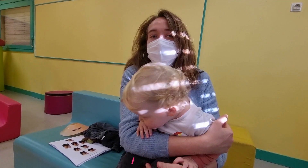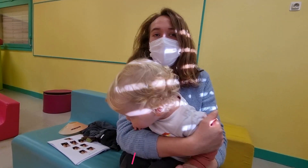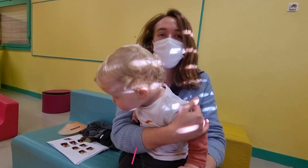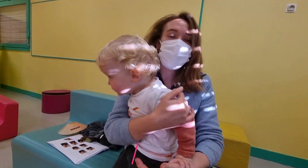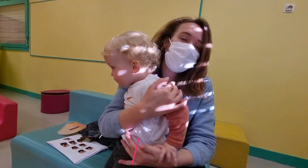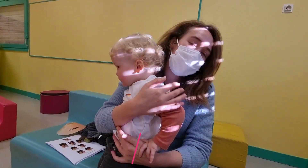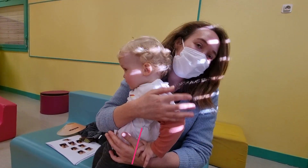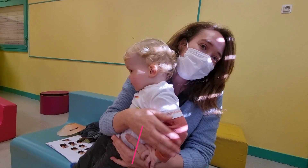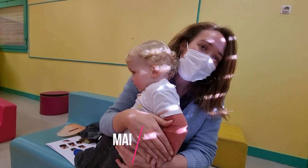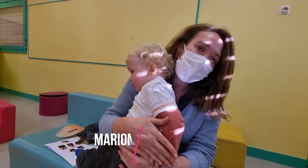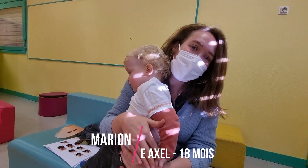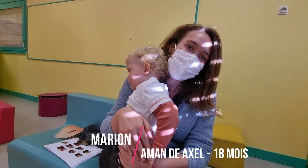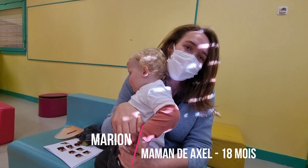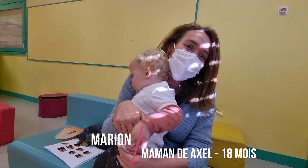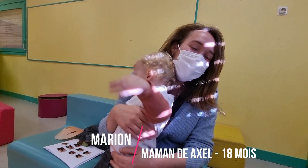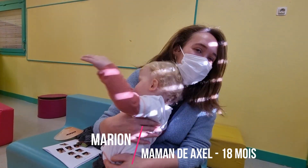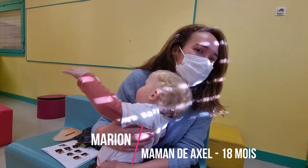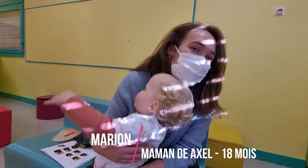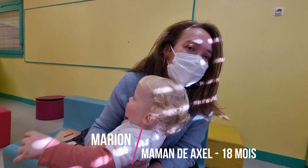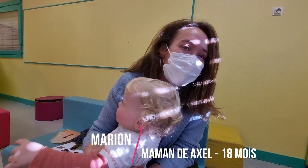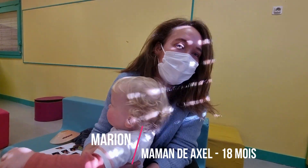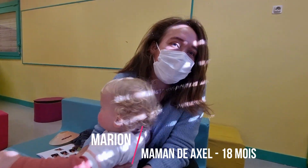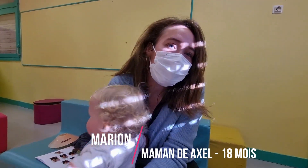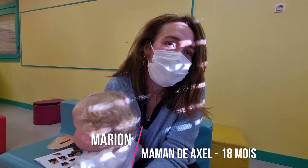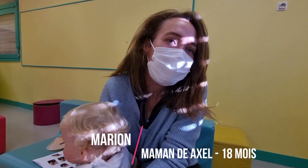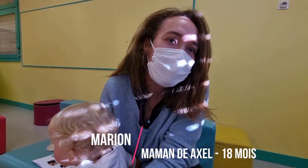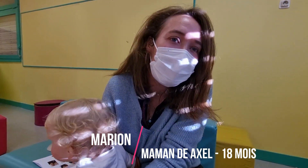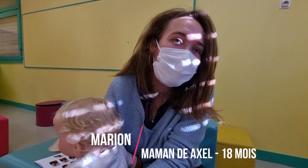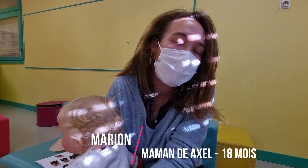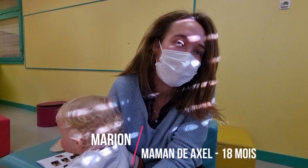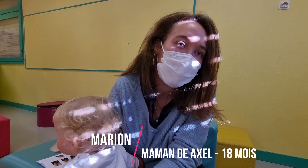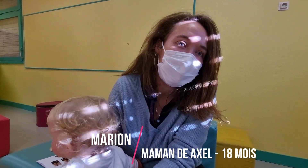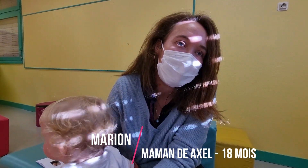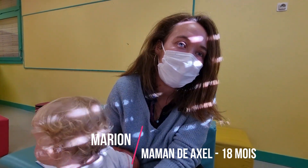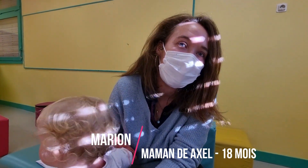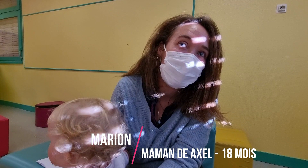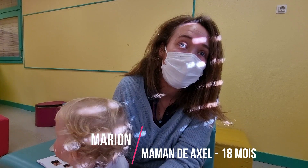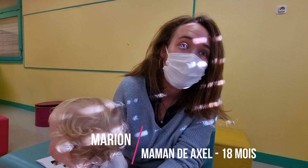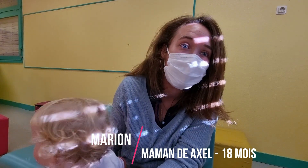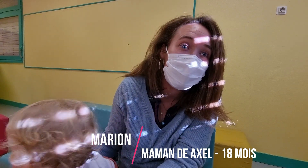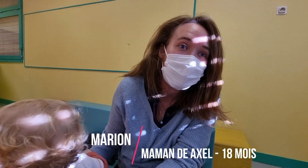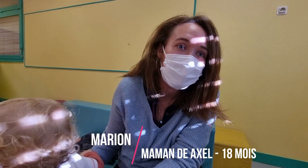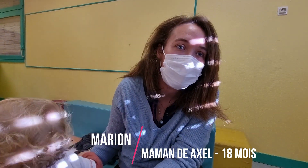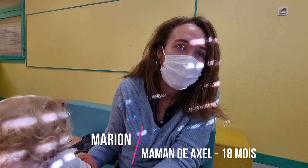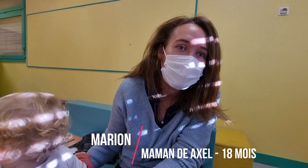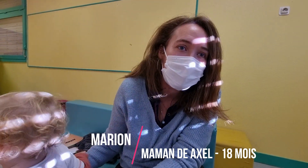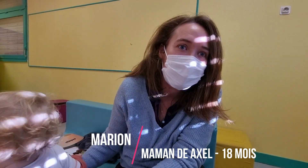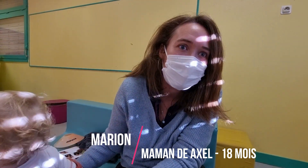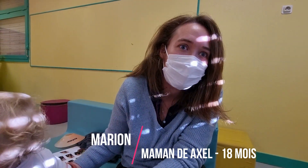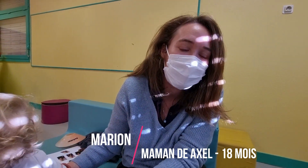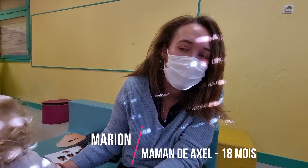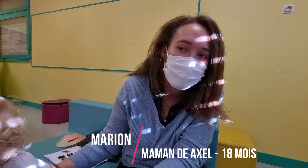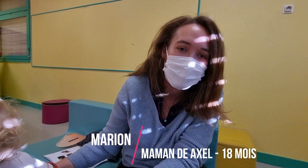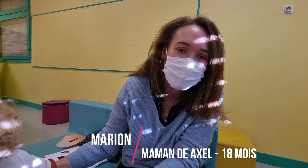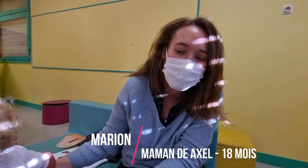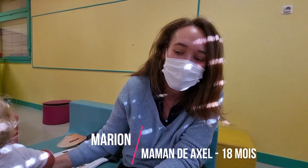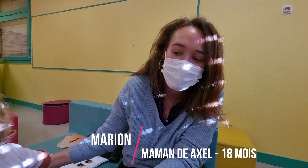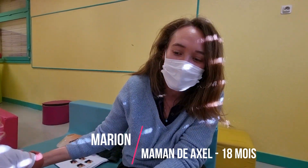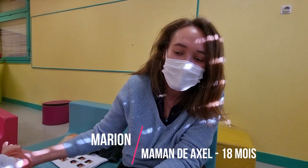Alors je participe à l'atelier langue des signes au sein du centre social Croix-Mercier depuis 2 mois bientôt, avec un cycle de 8 ateliers. Je